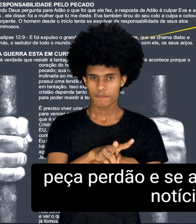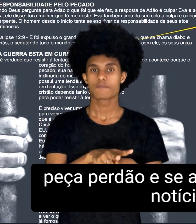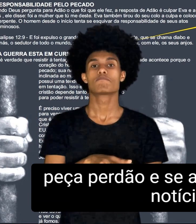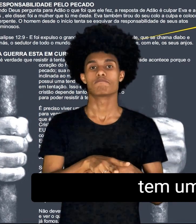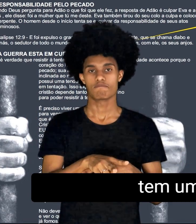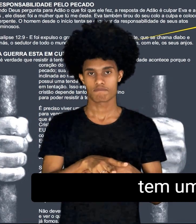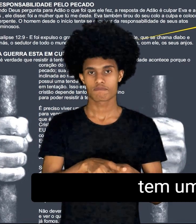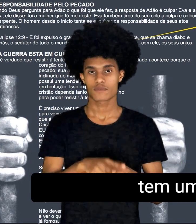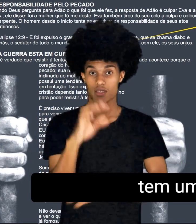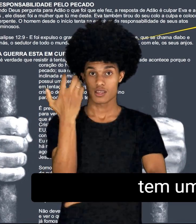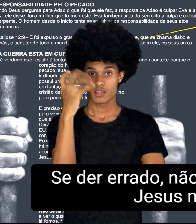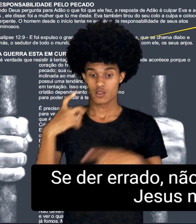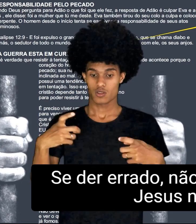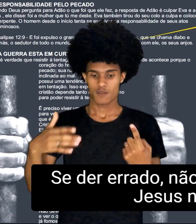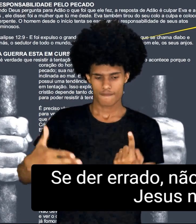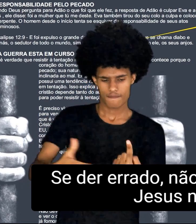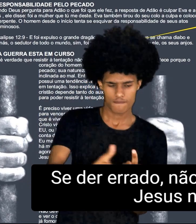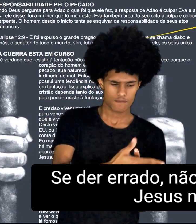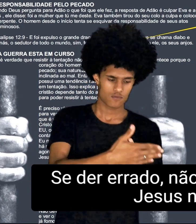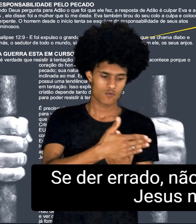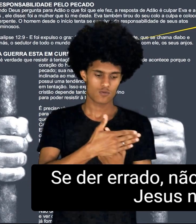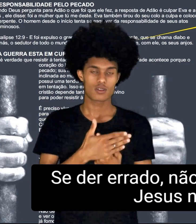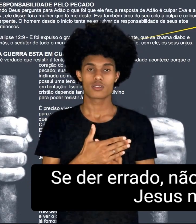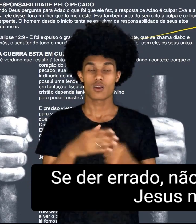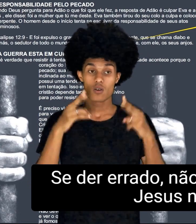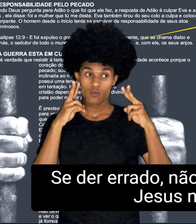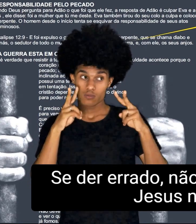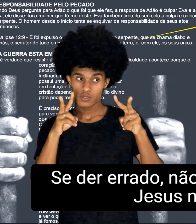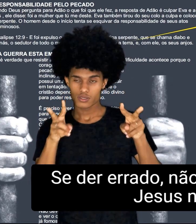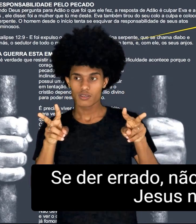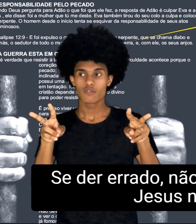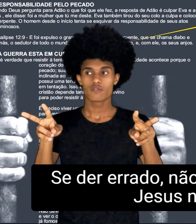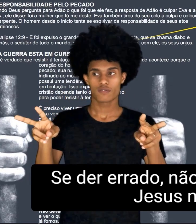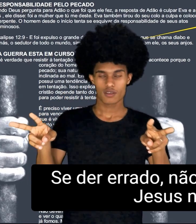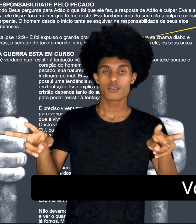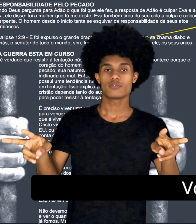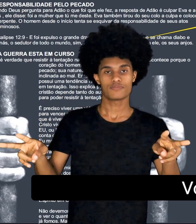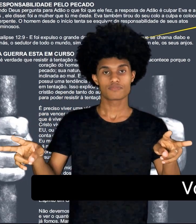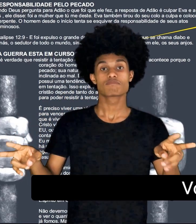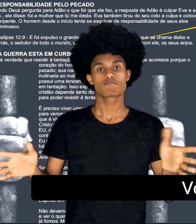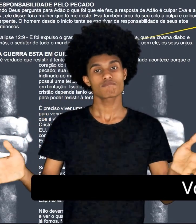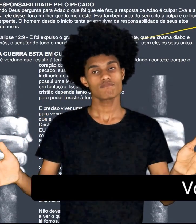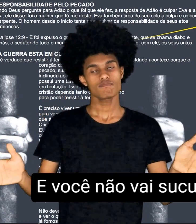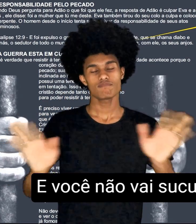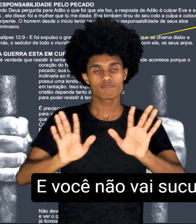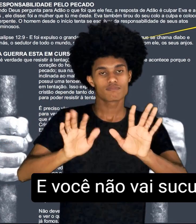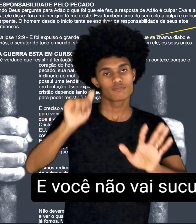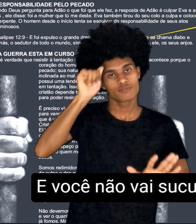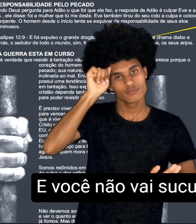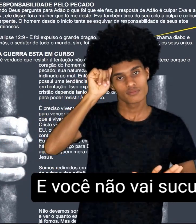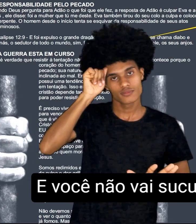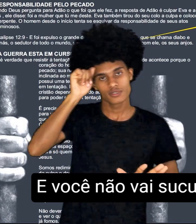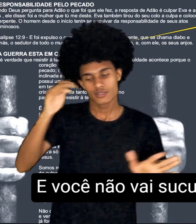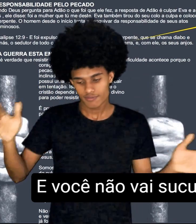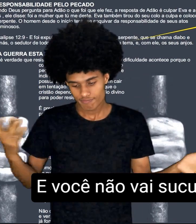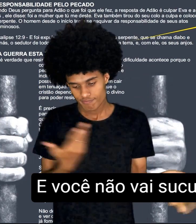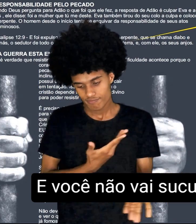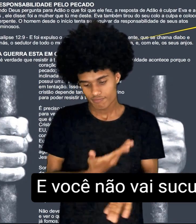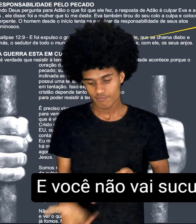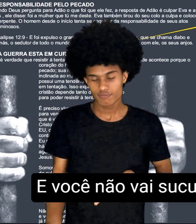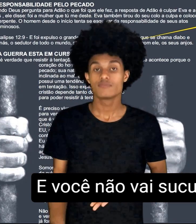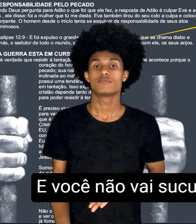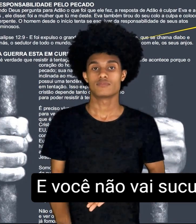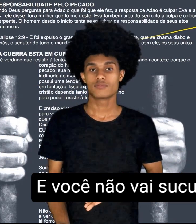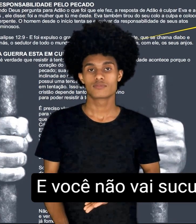notícia é que a gente tem um advogado. Cara, se der errado, não vai dar errado, em nome de Jesus não vai dar errado. Você vai orar e você não vai sucumbir